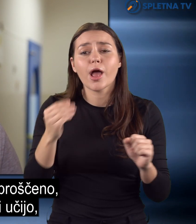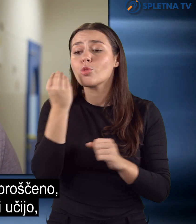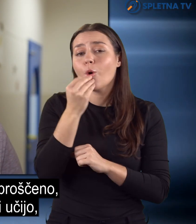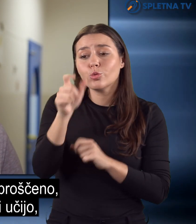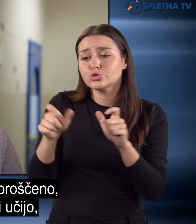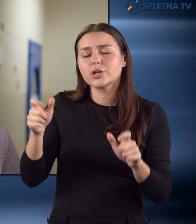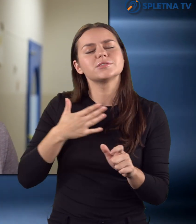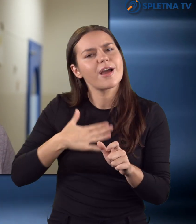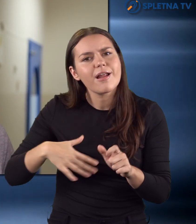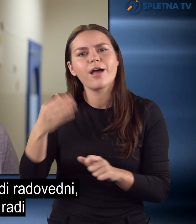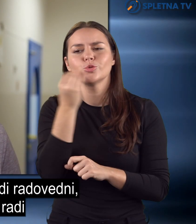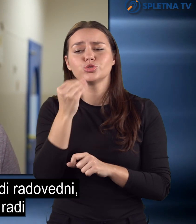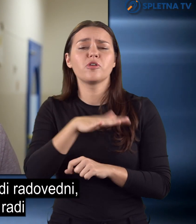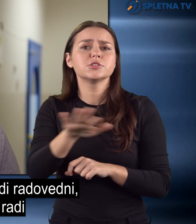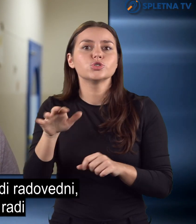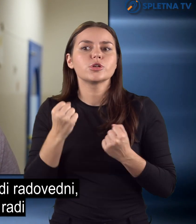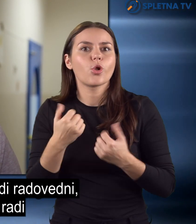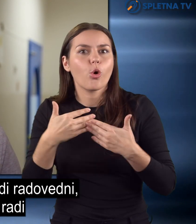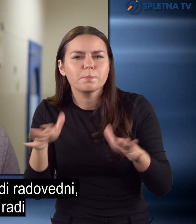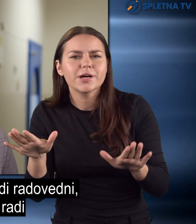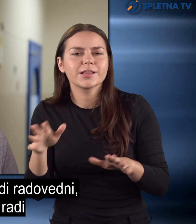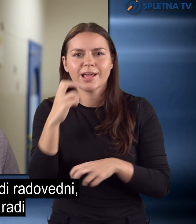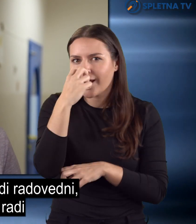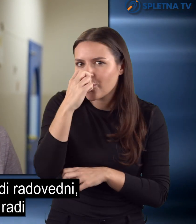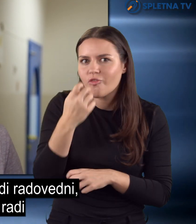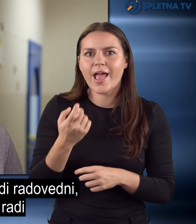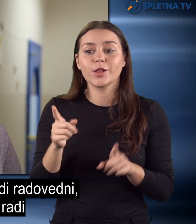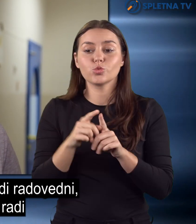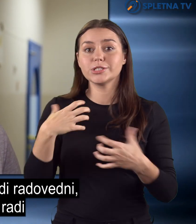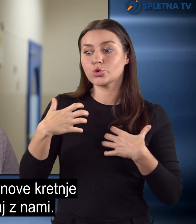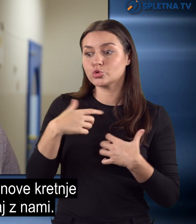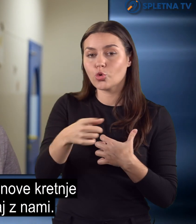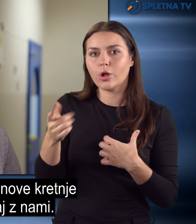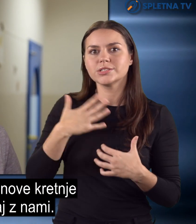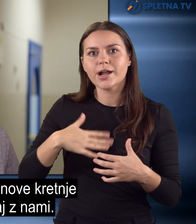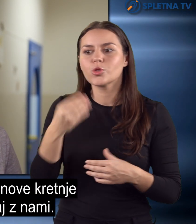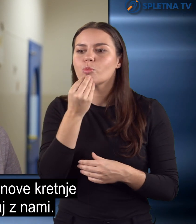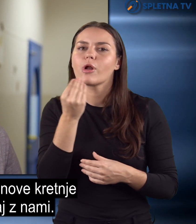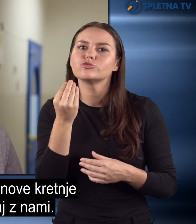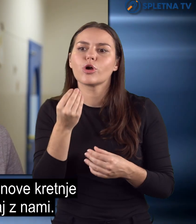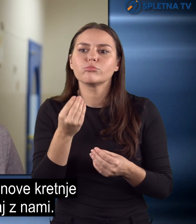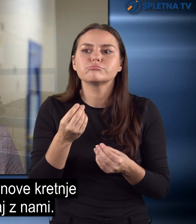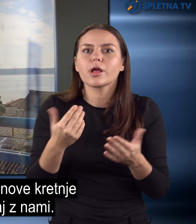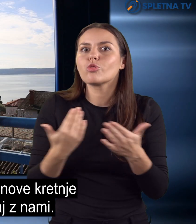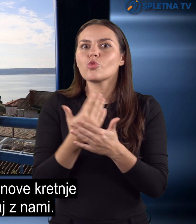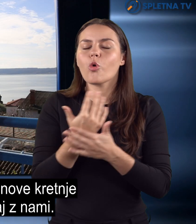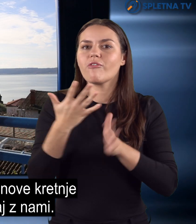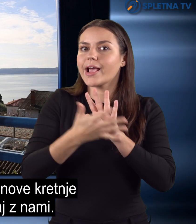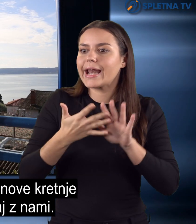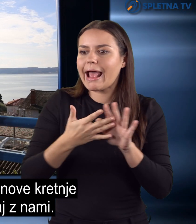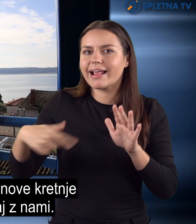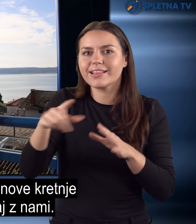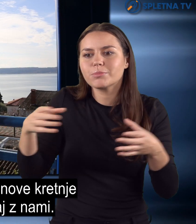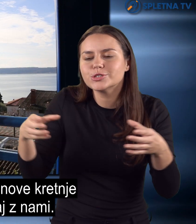se radi učijo, vsi so zelo odprti, tudi radovedni, tudi sošolci radi vprašajo za kakšne nove kretnje in se